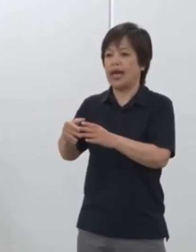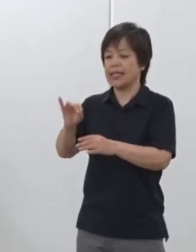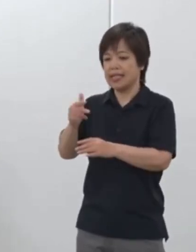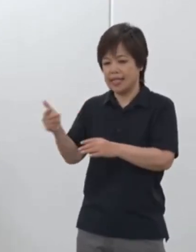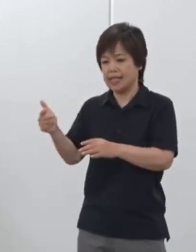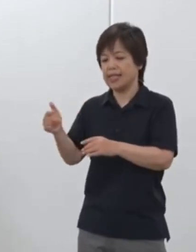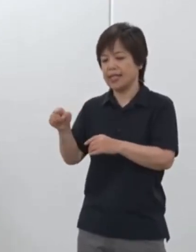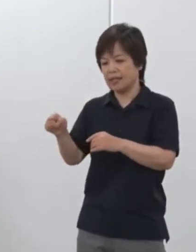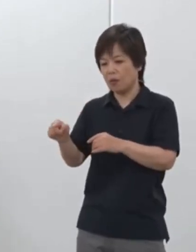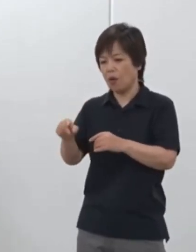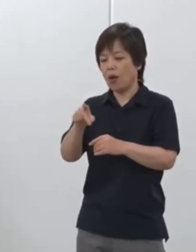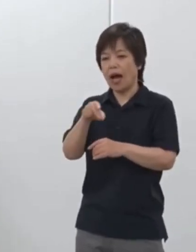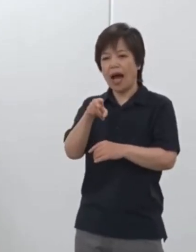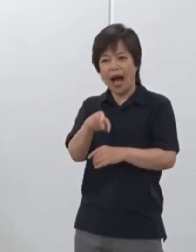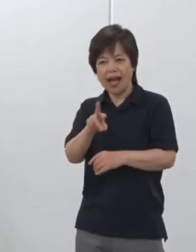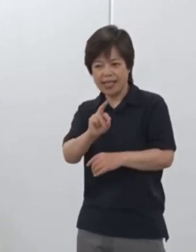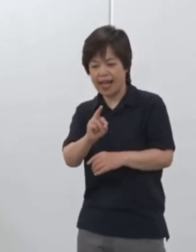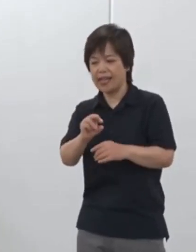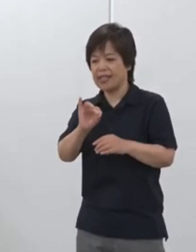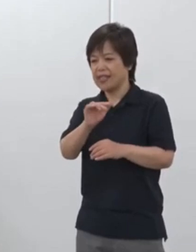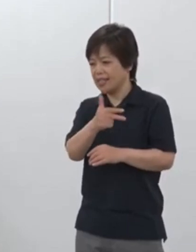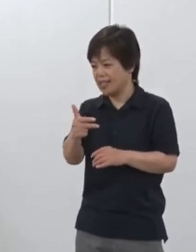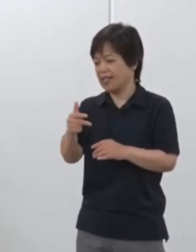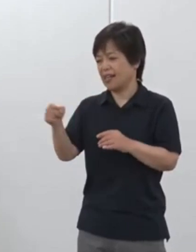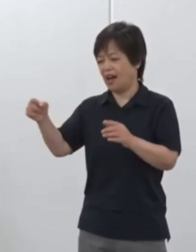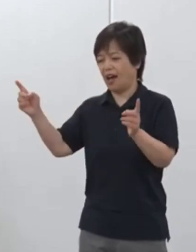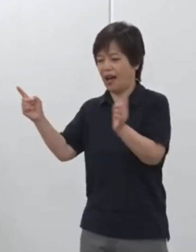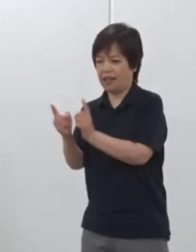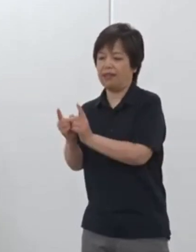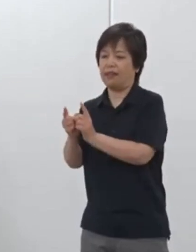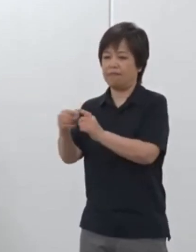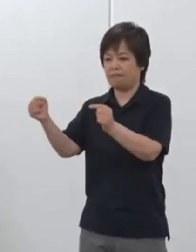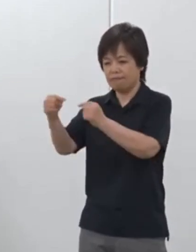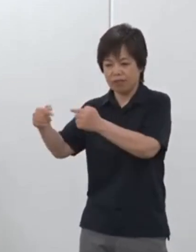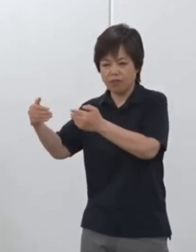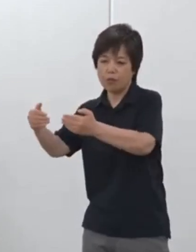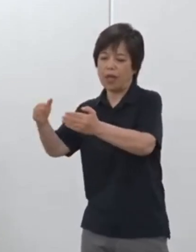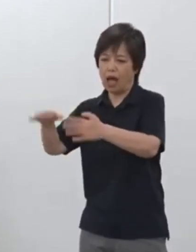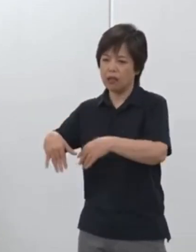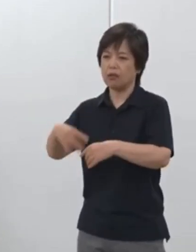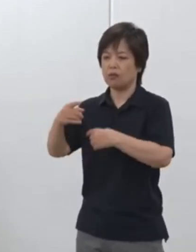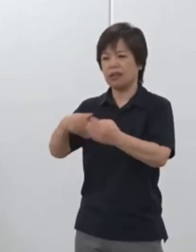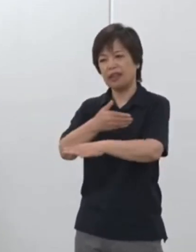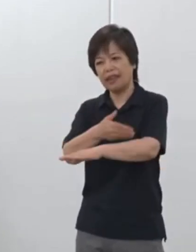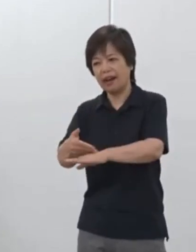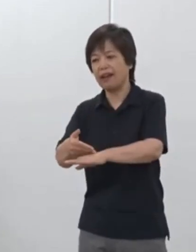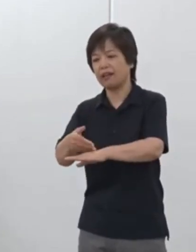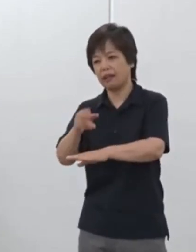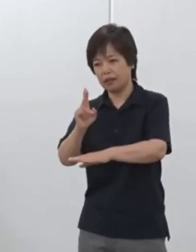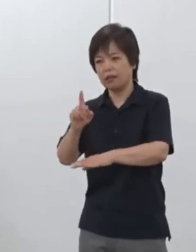東京でも受け入れますよといった流れだと理解しているんですが、報道を見るとそういう流れになってたんです